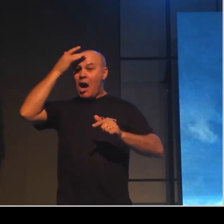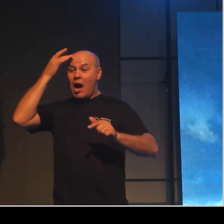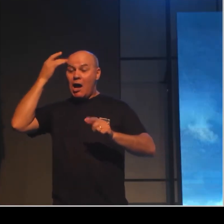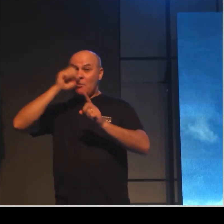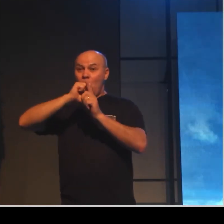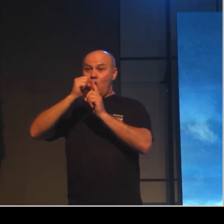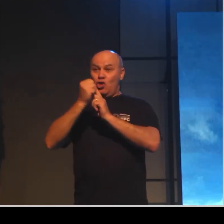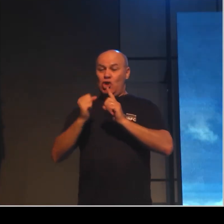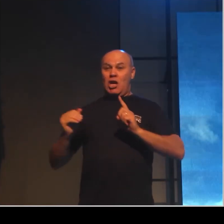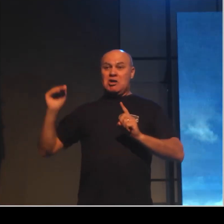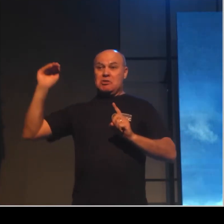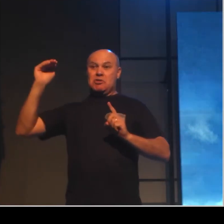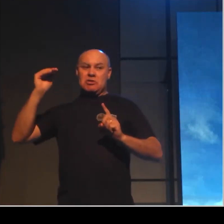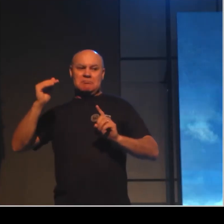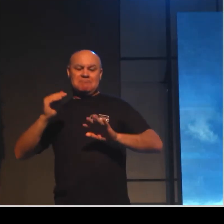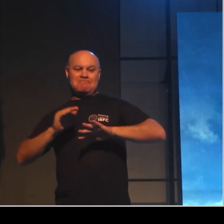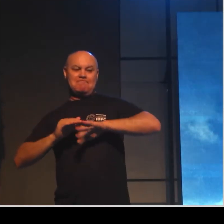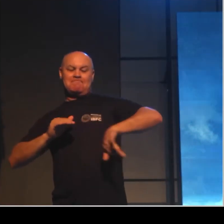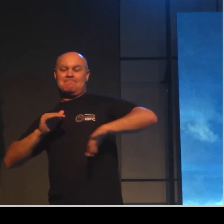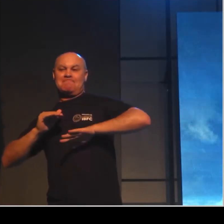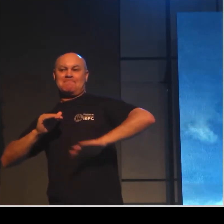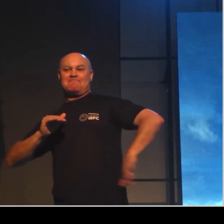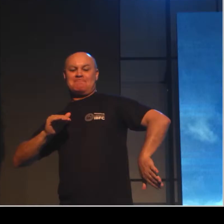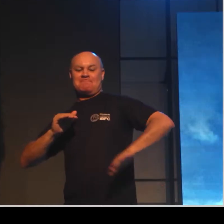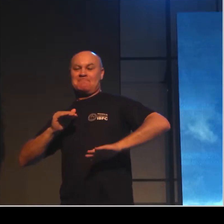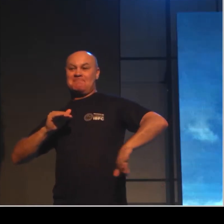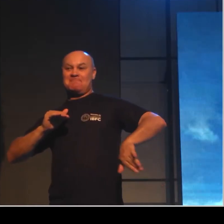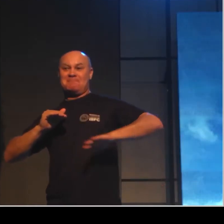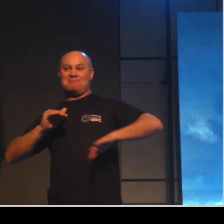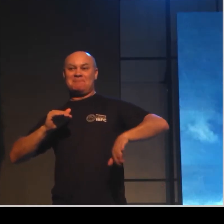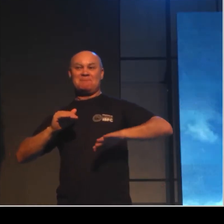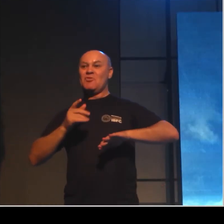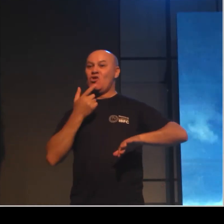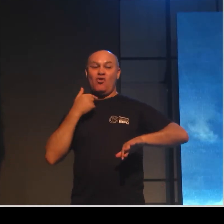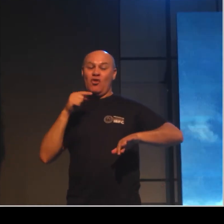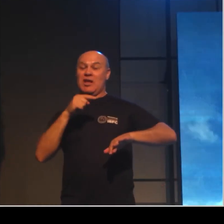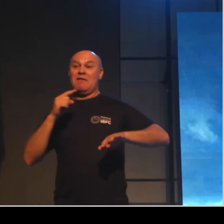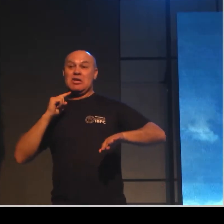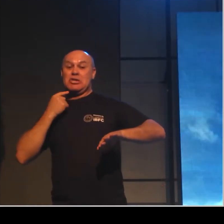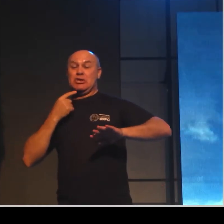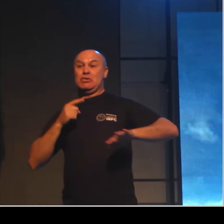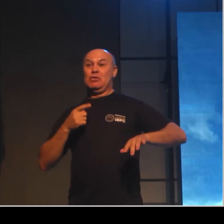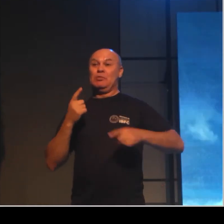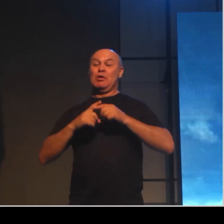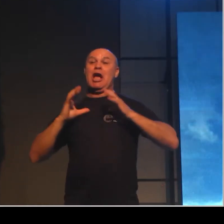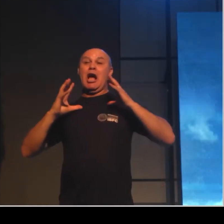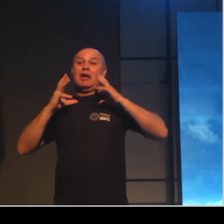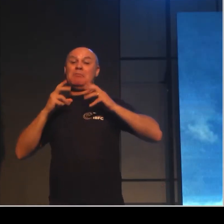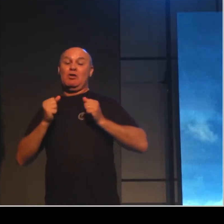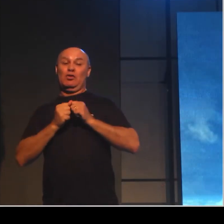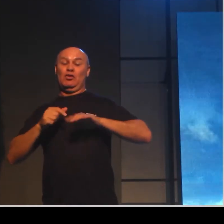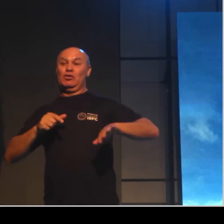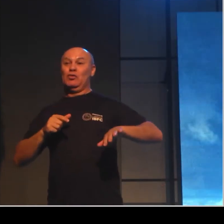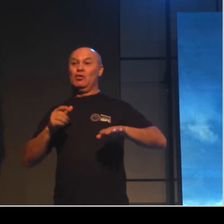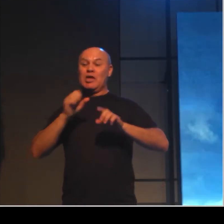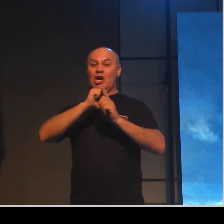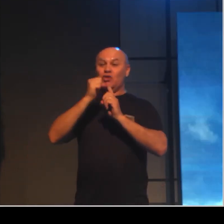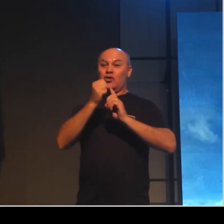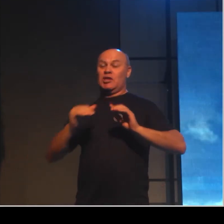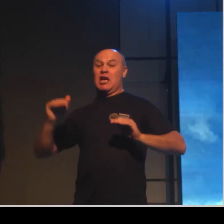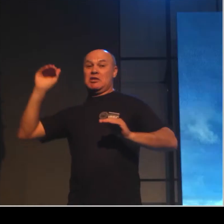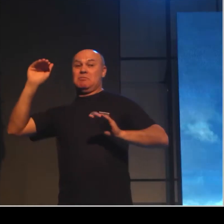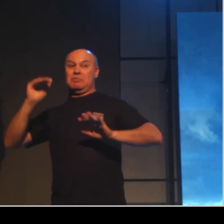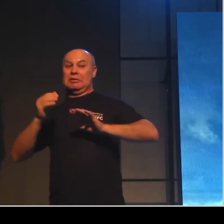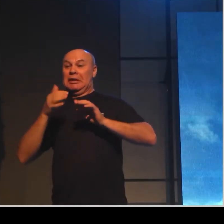passavam dias no campo de noite e eles então eram sujos, mal cheirosos, eles não tinham uma boa